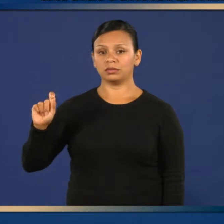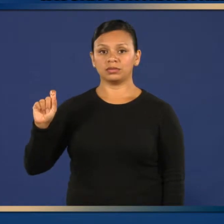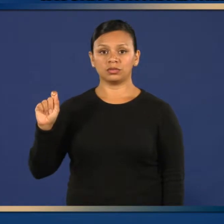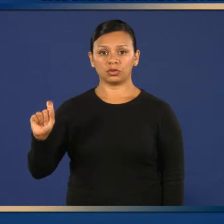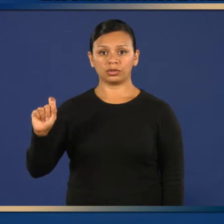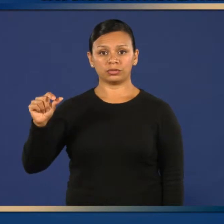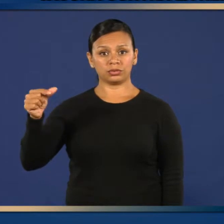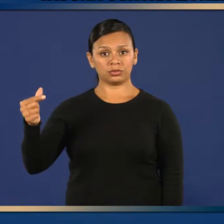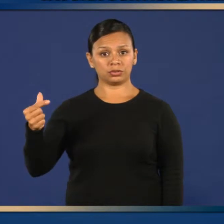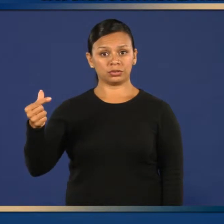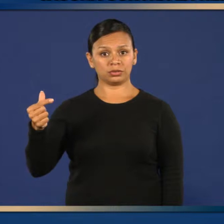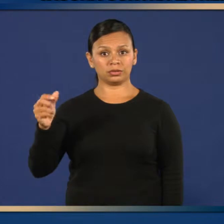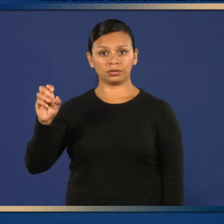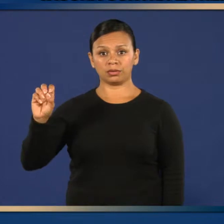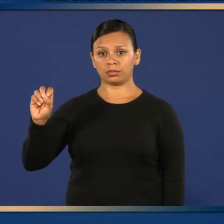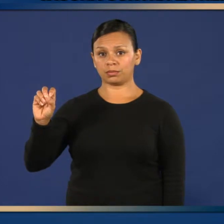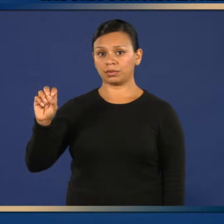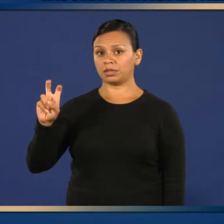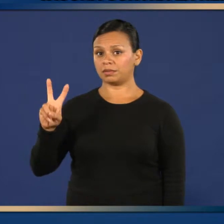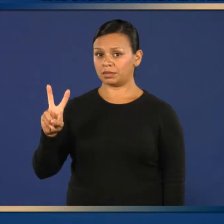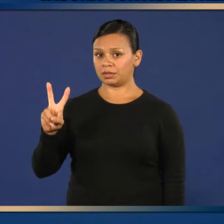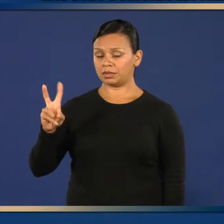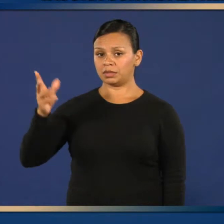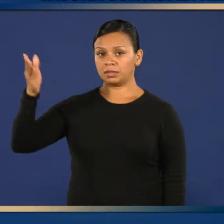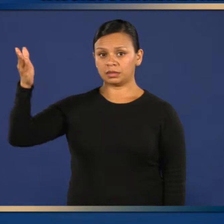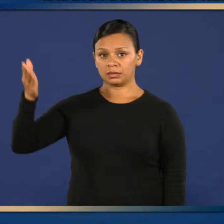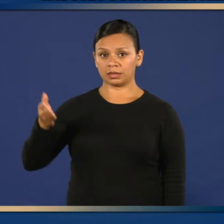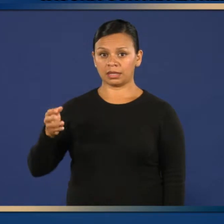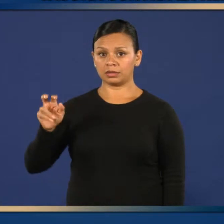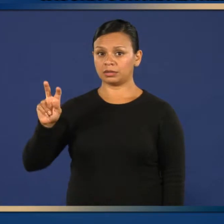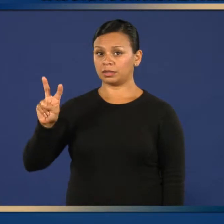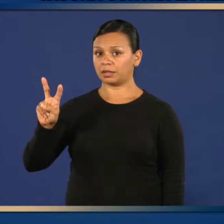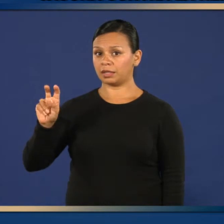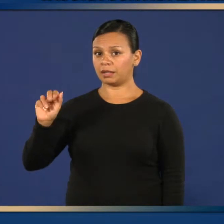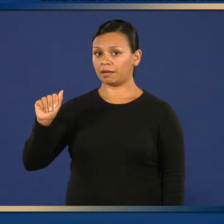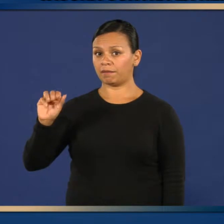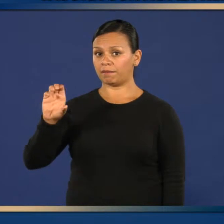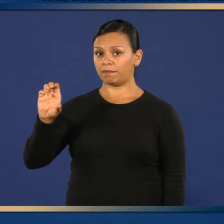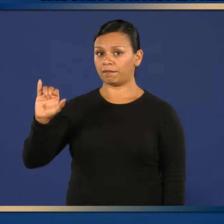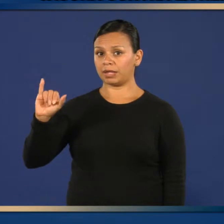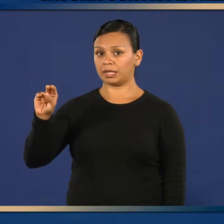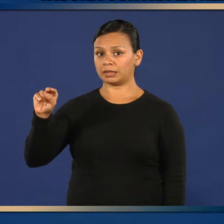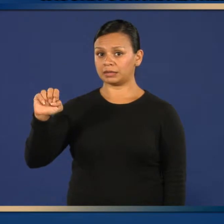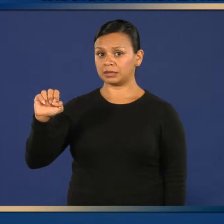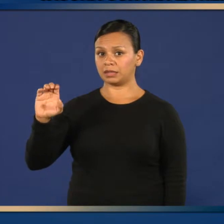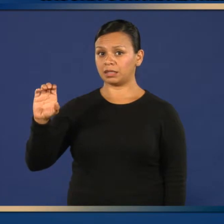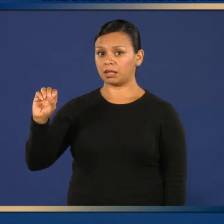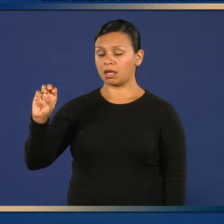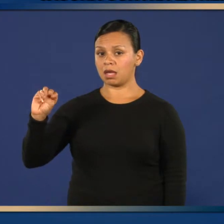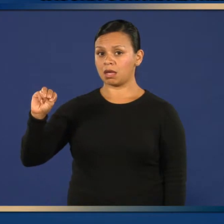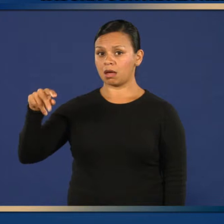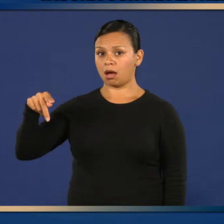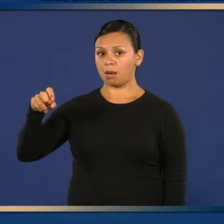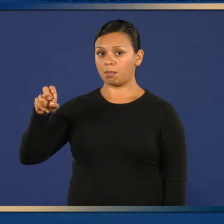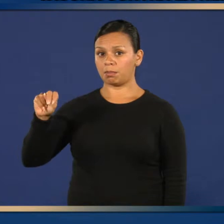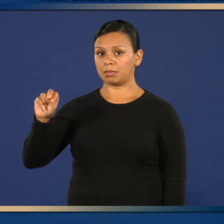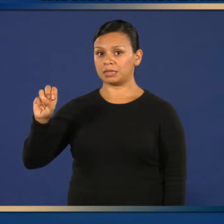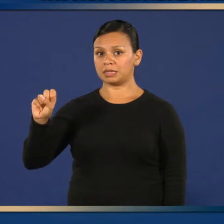v.gr esté a punto v flash backs in compensation